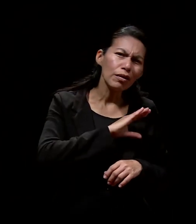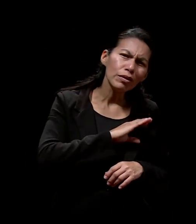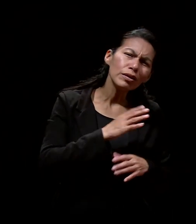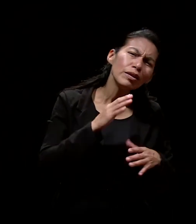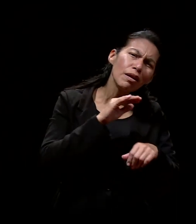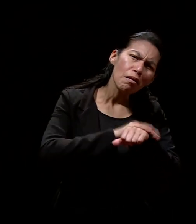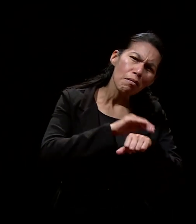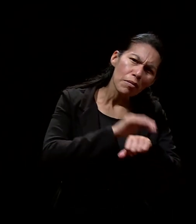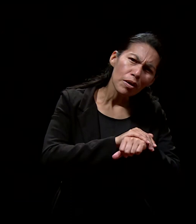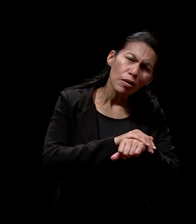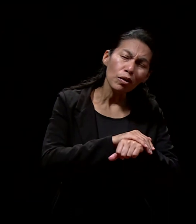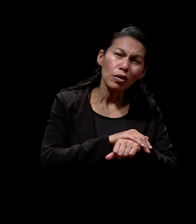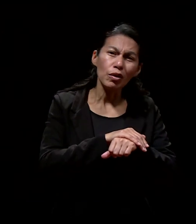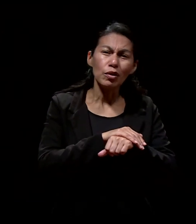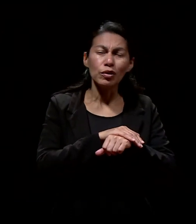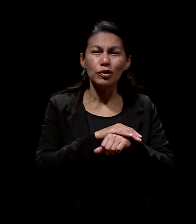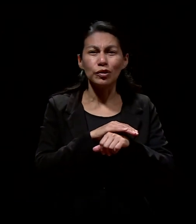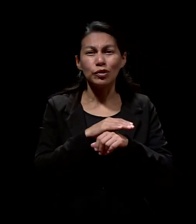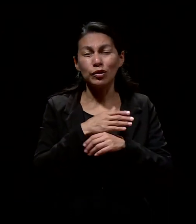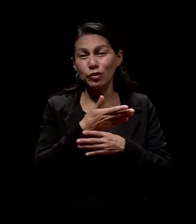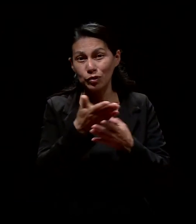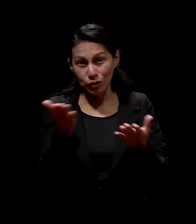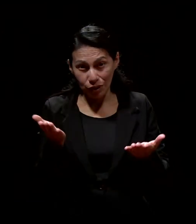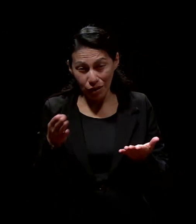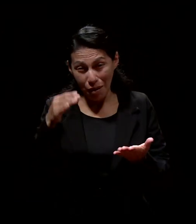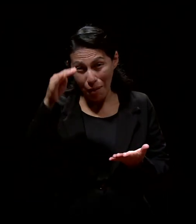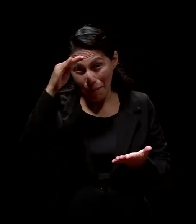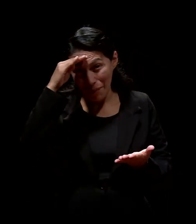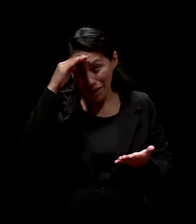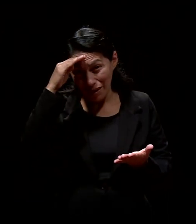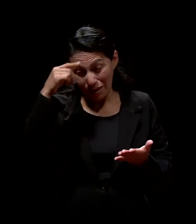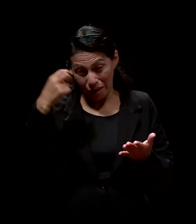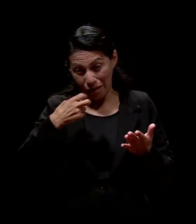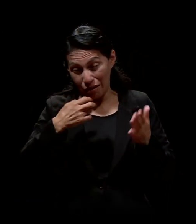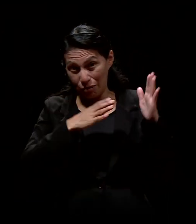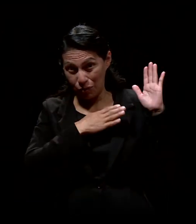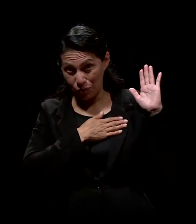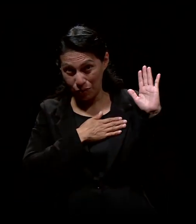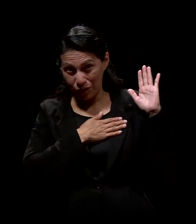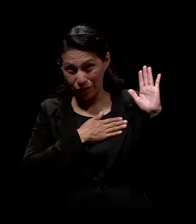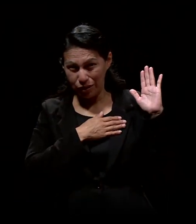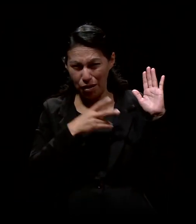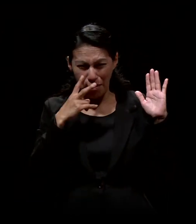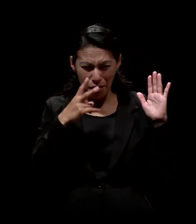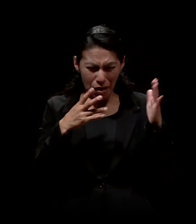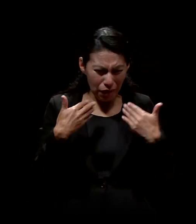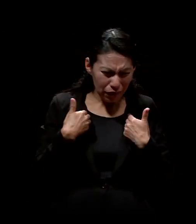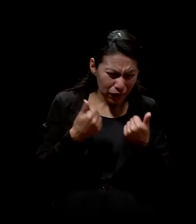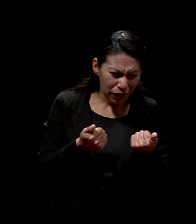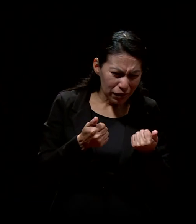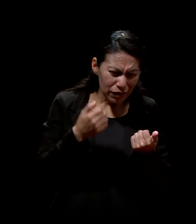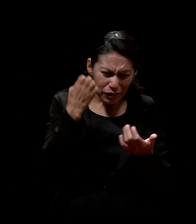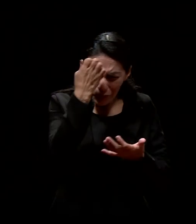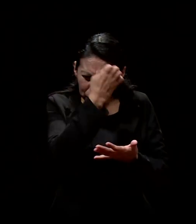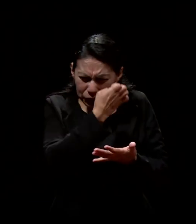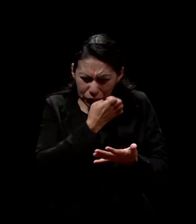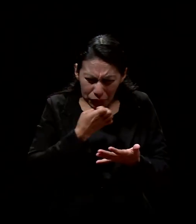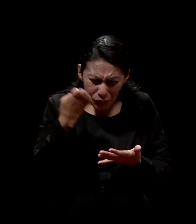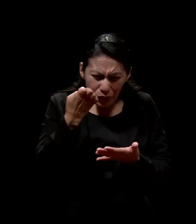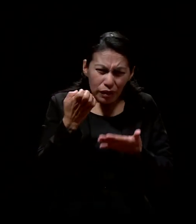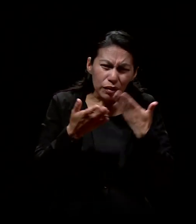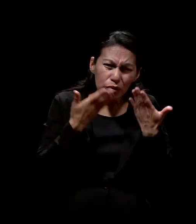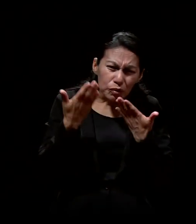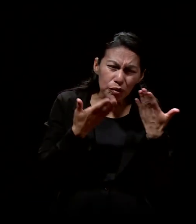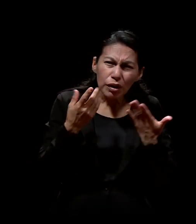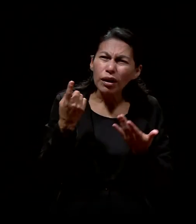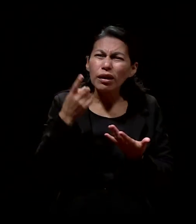esta gran promesa. Examínalo, ora por ella, ve cuáles son las condiciones que